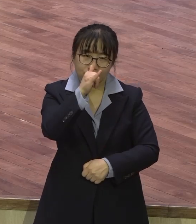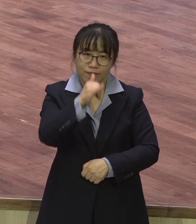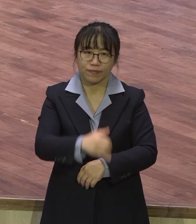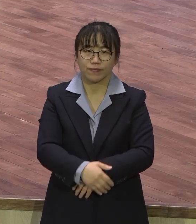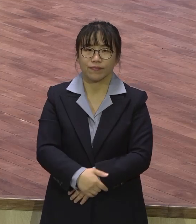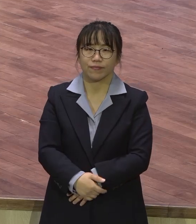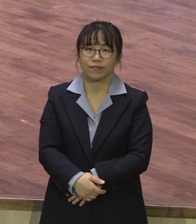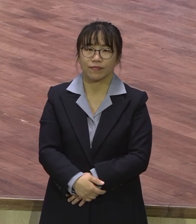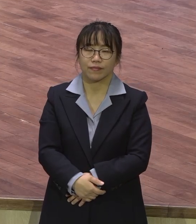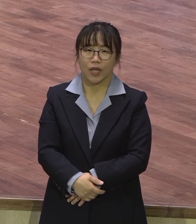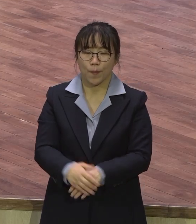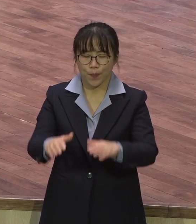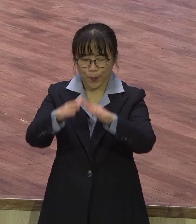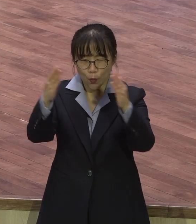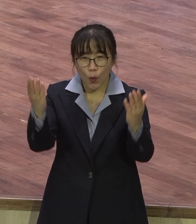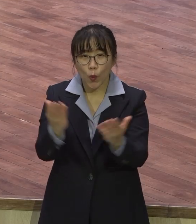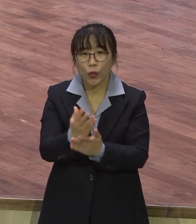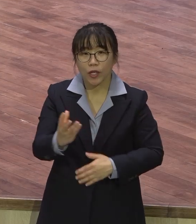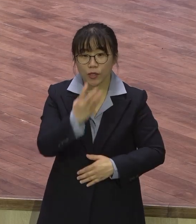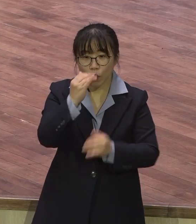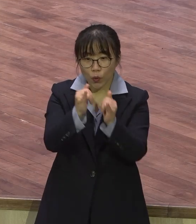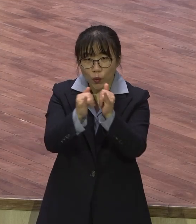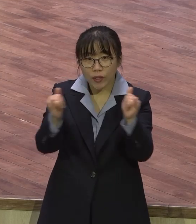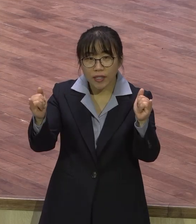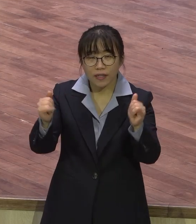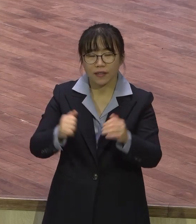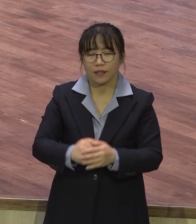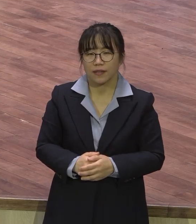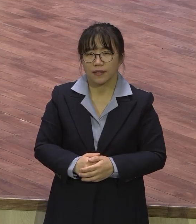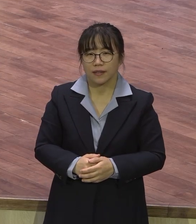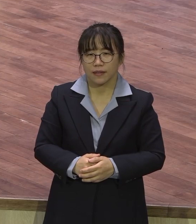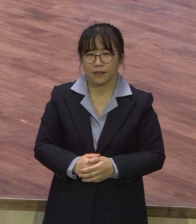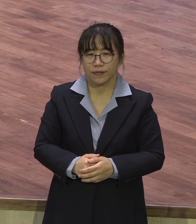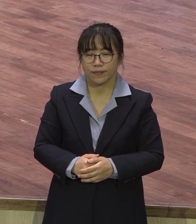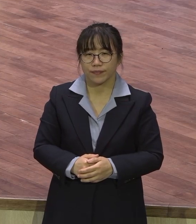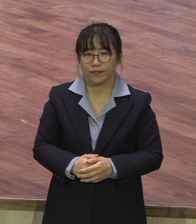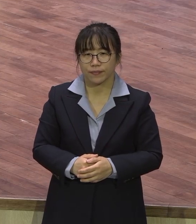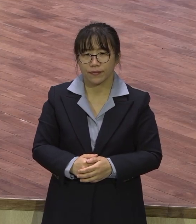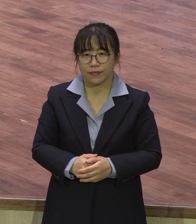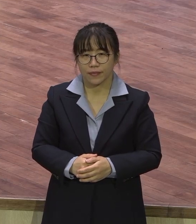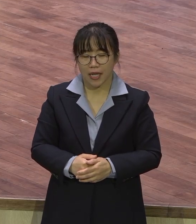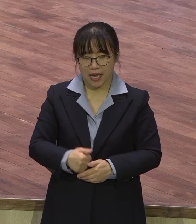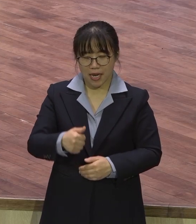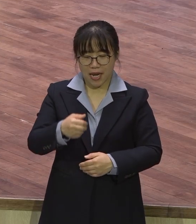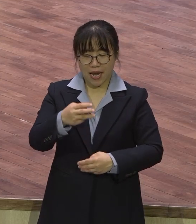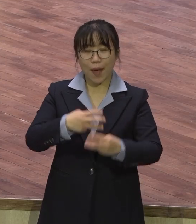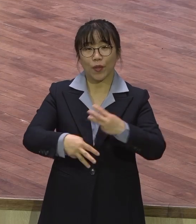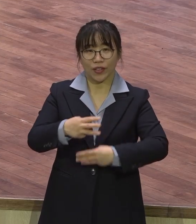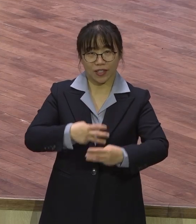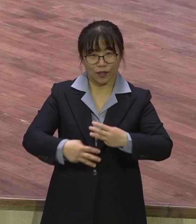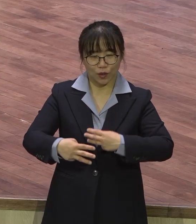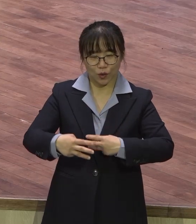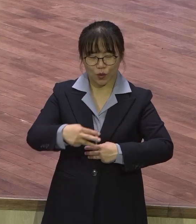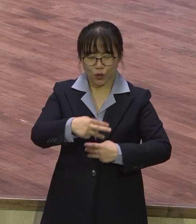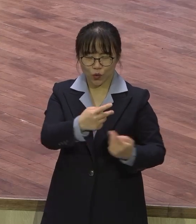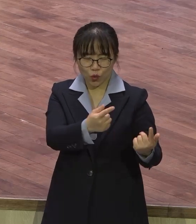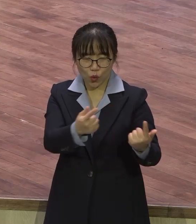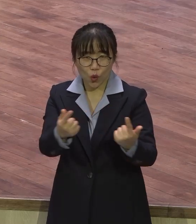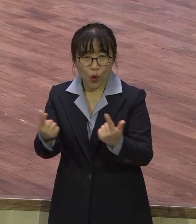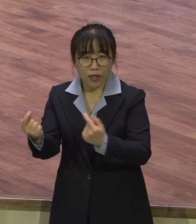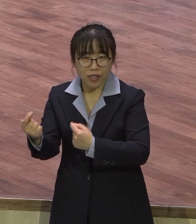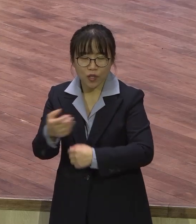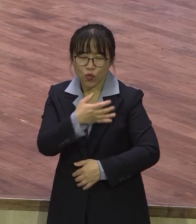온 성도들이 하나님에 헌금하지만은 우리 애들 랩랩랩랩랩 우리